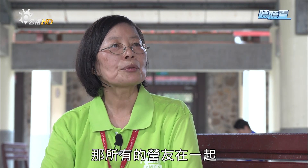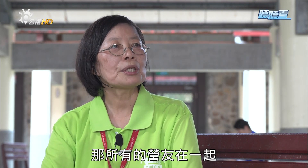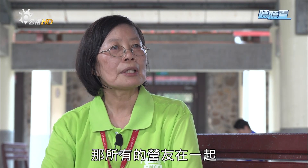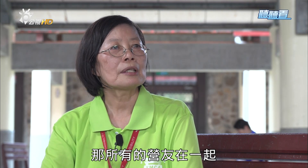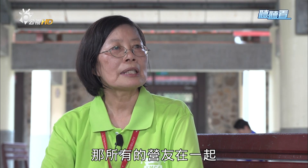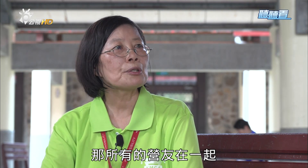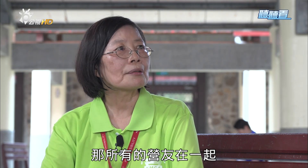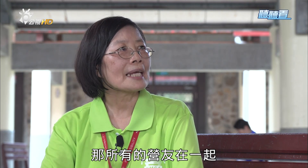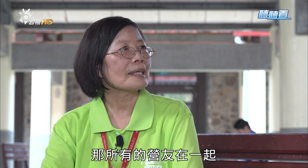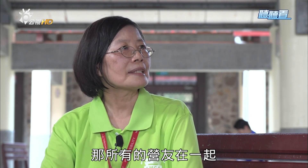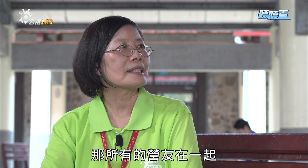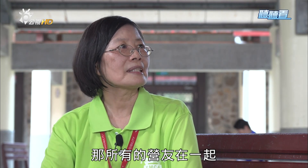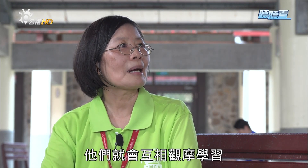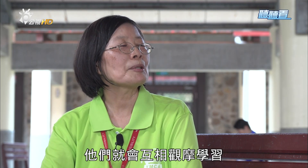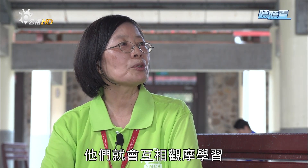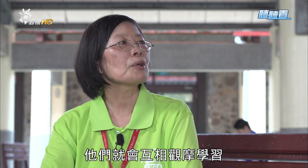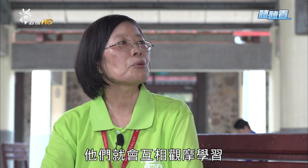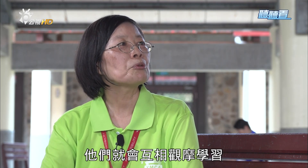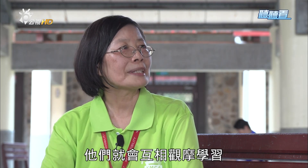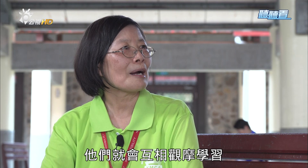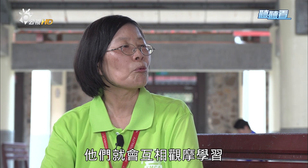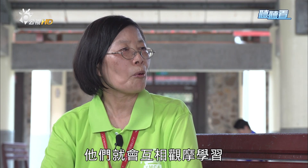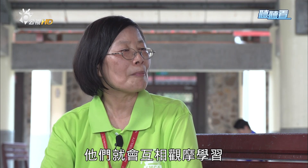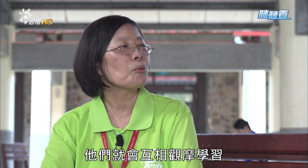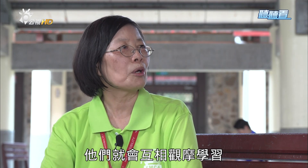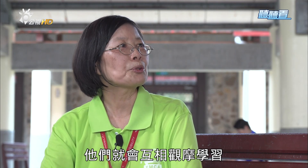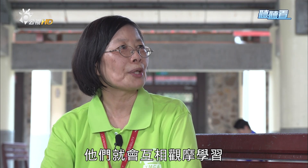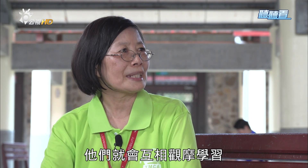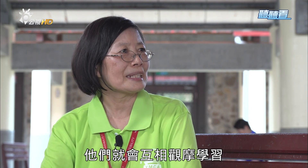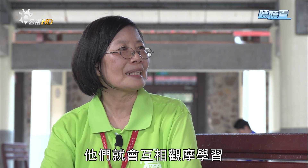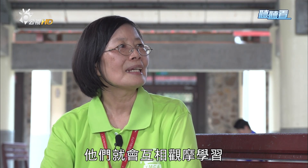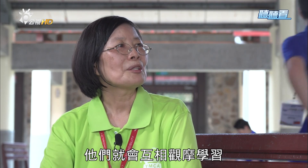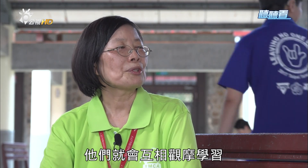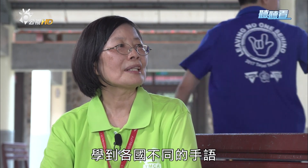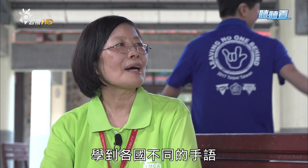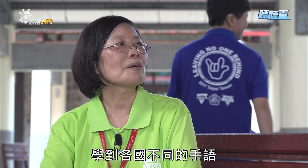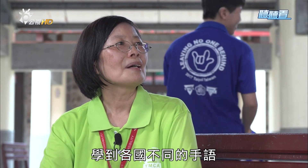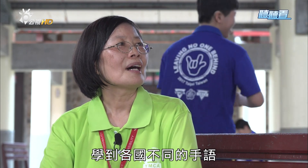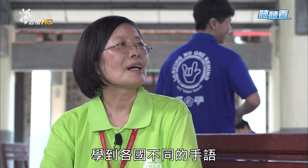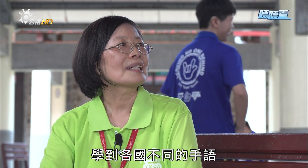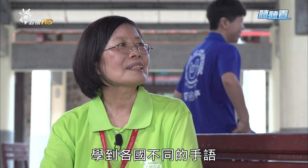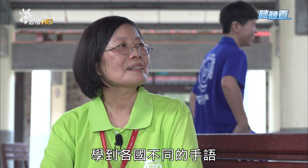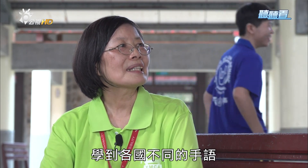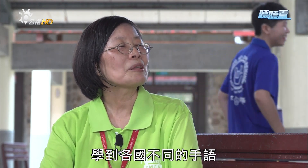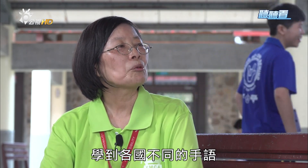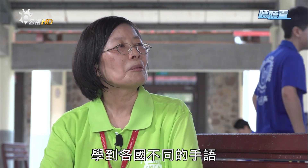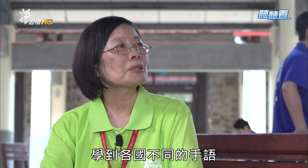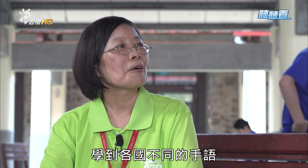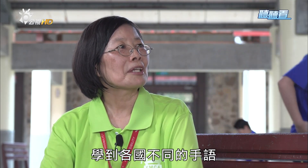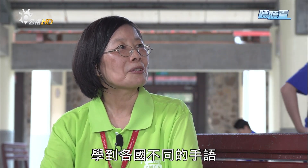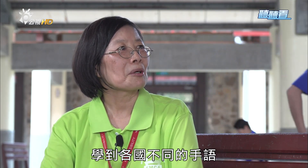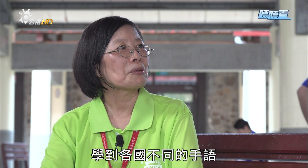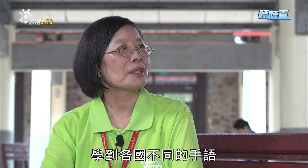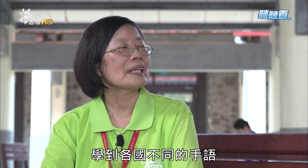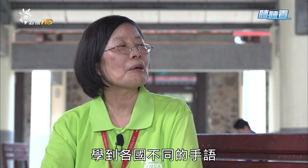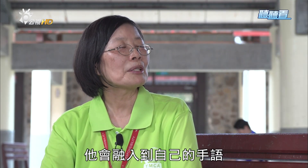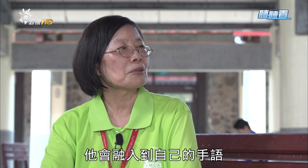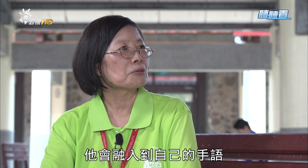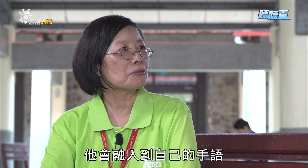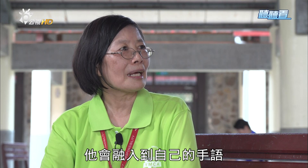有的营友在一起，他们就会互相观摩学习，学到各国不同的手语，他会融入到